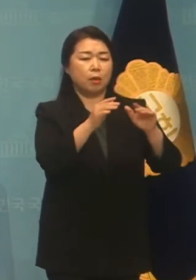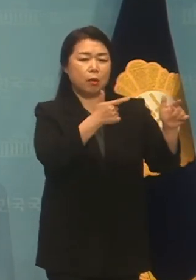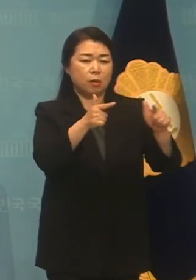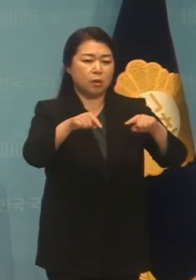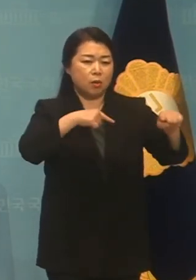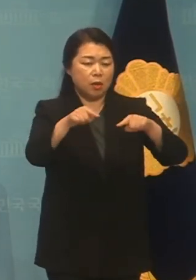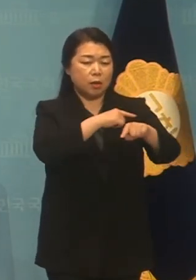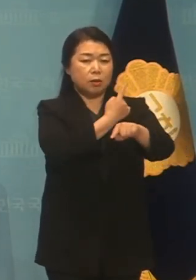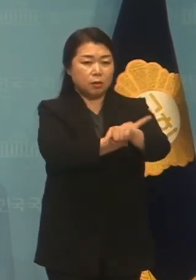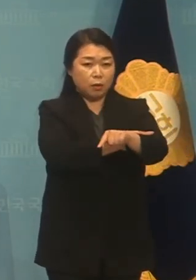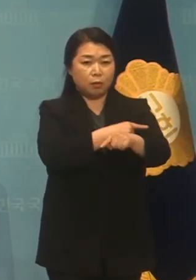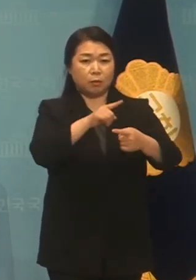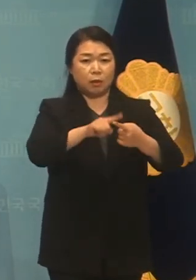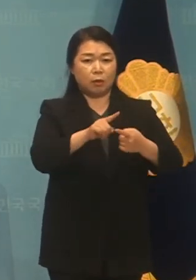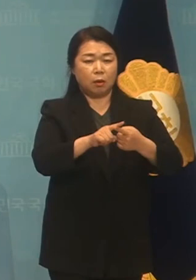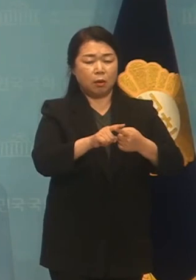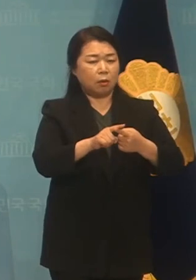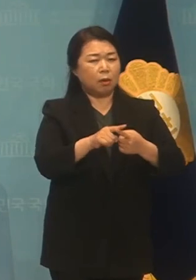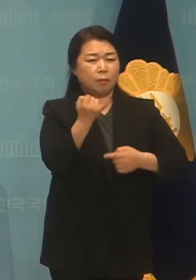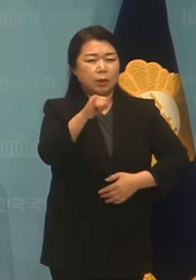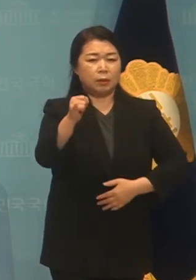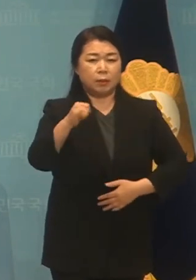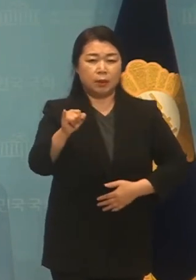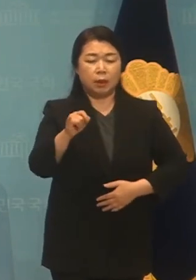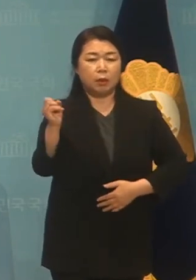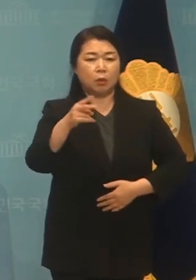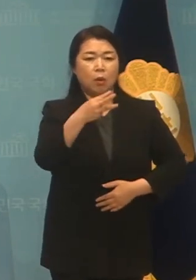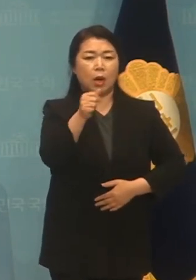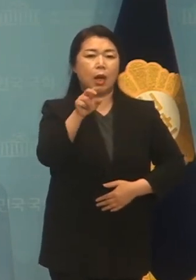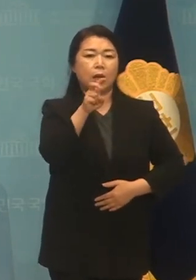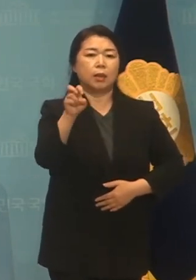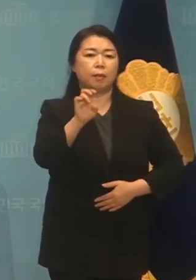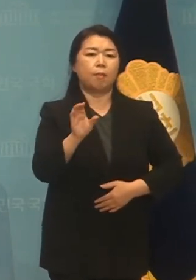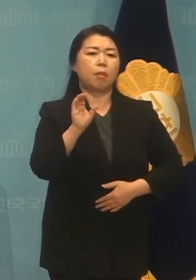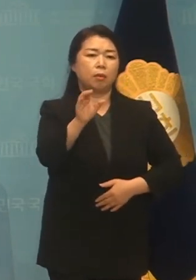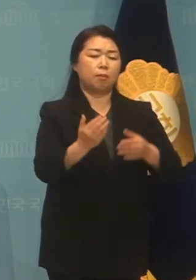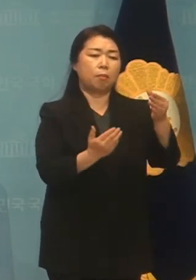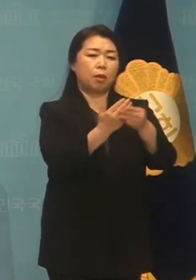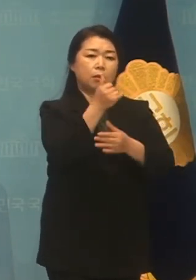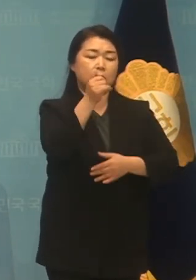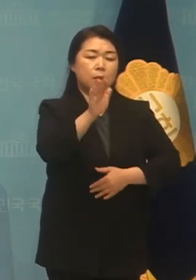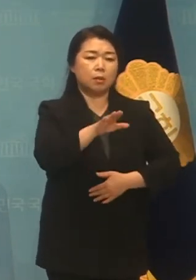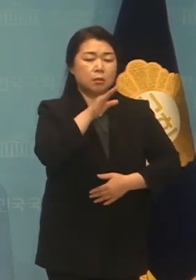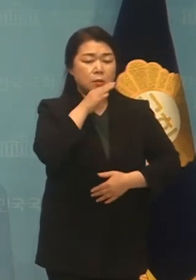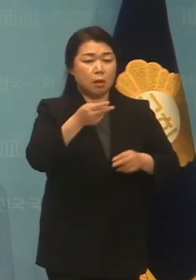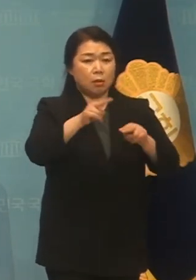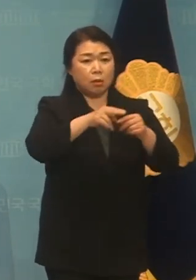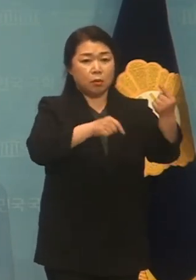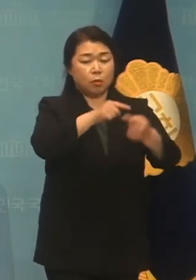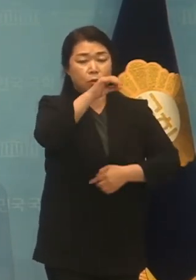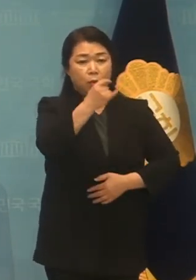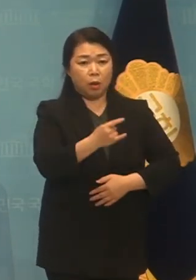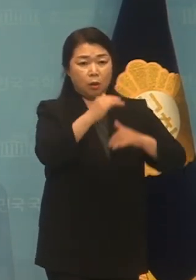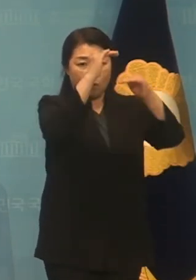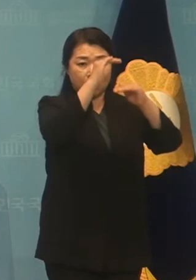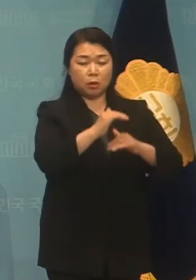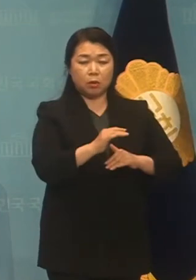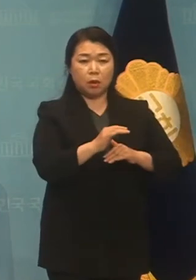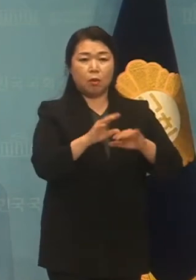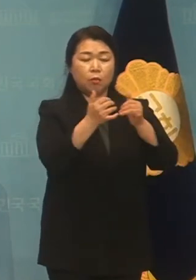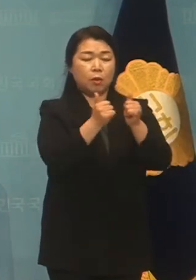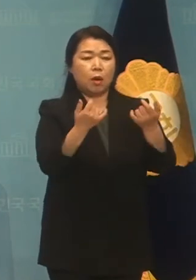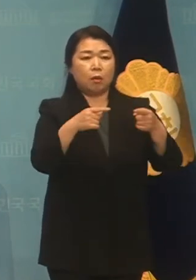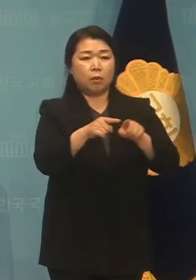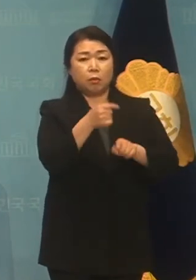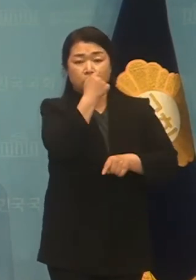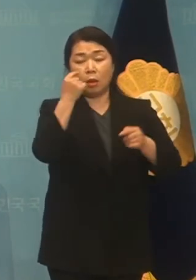정책적 능력에 대한 것들이 부족하다든지 또는 라임 사건 이야기를 하는데 실제 인사청문회 과정 속에서 국민들과 함께 검증을